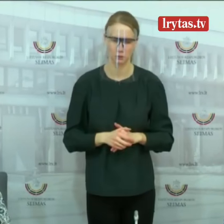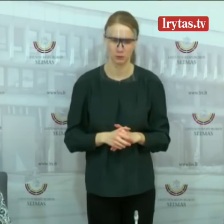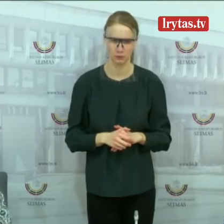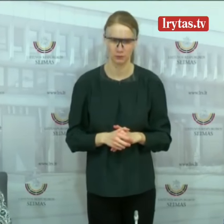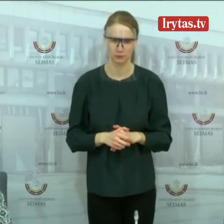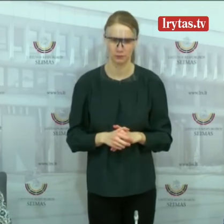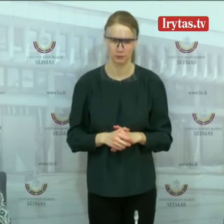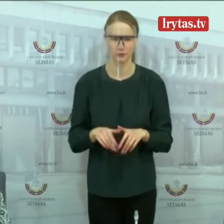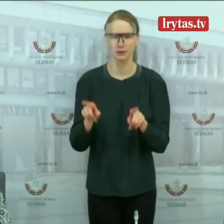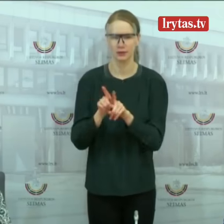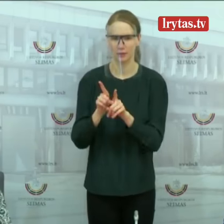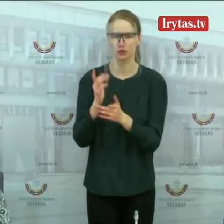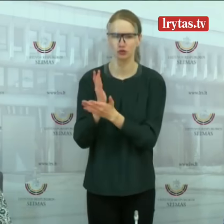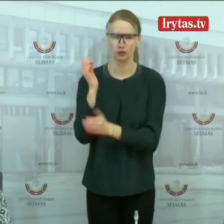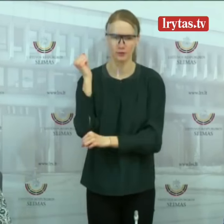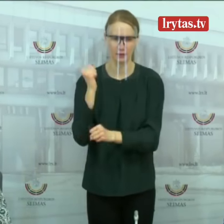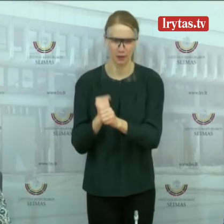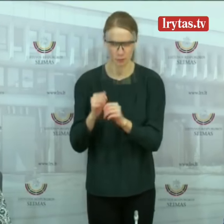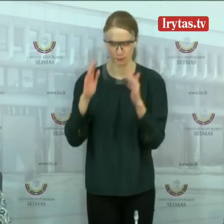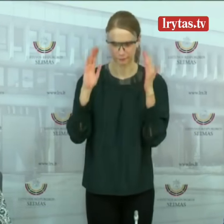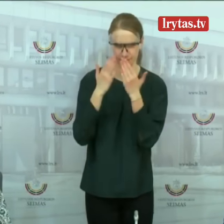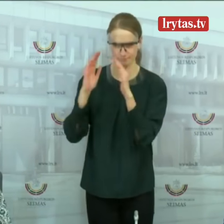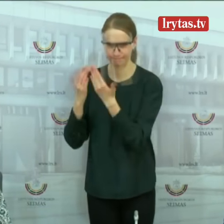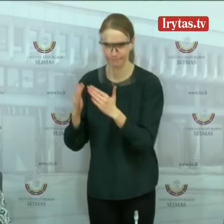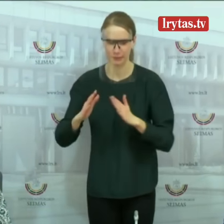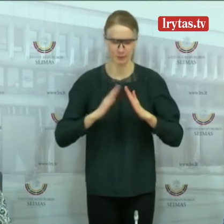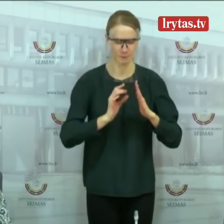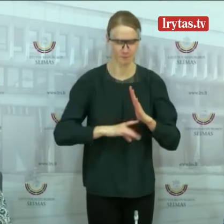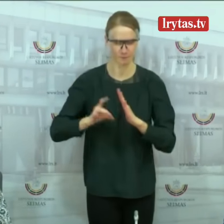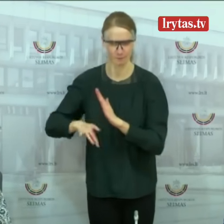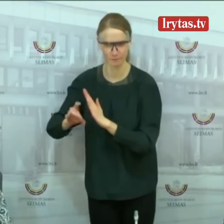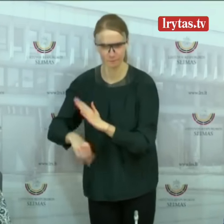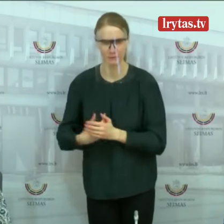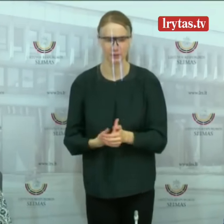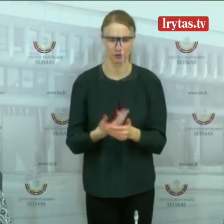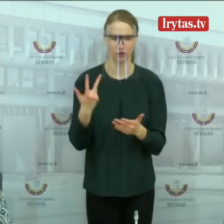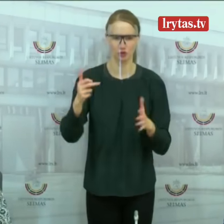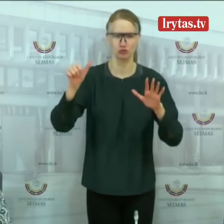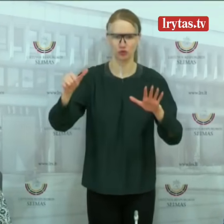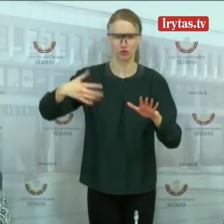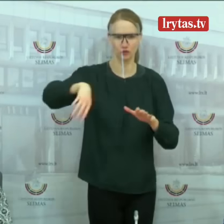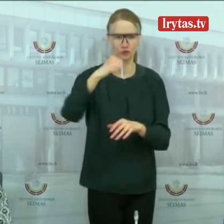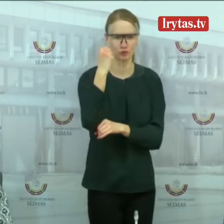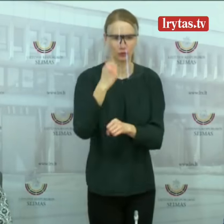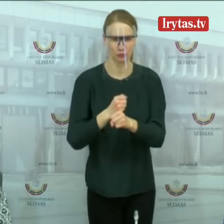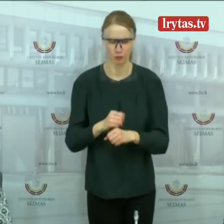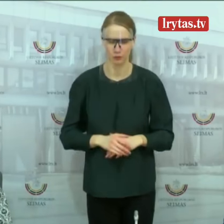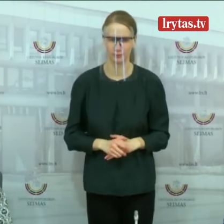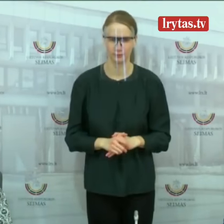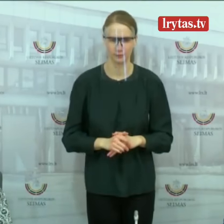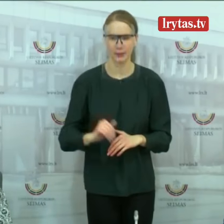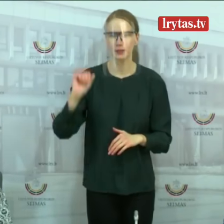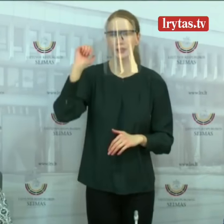8 taip pat yra darbuotojai izoliacijoje, tai yra iš viso 36 sąlytį turėjo darbuotojai. Na ir